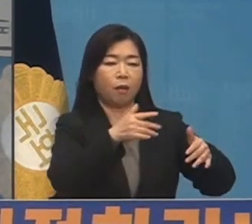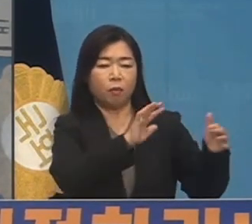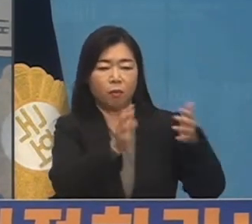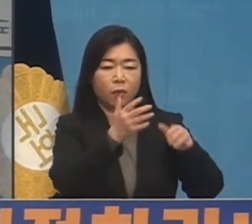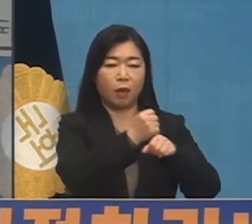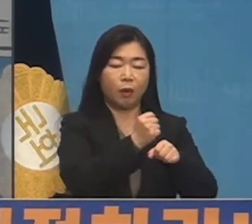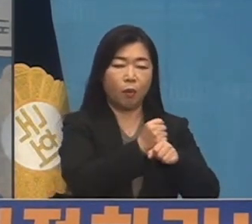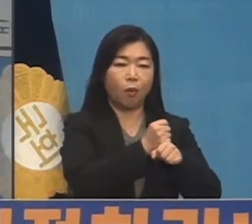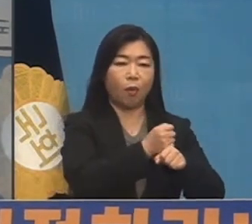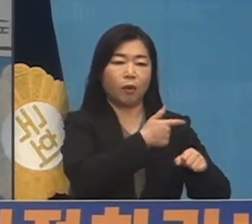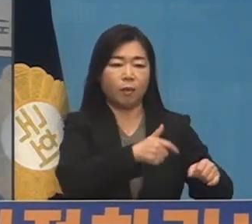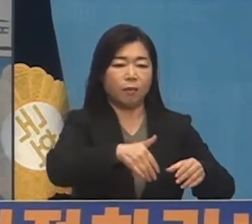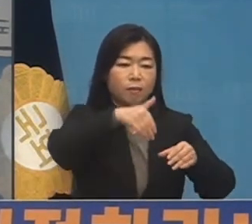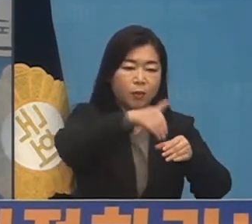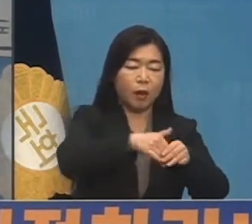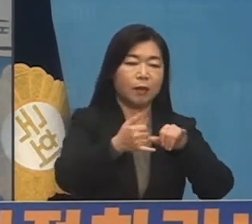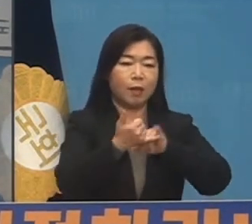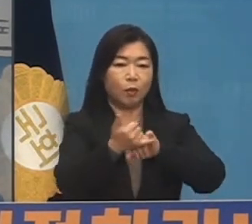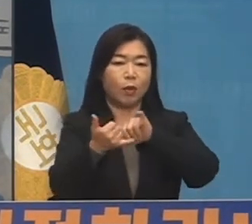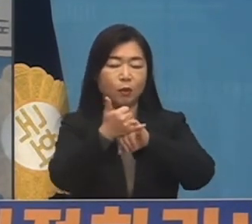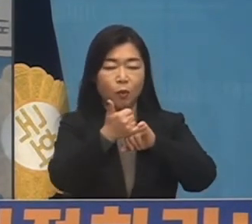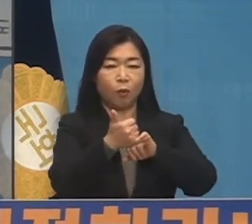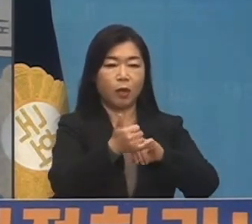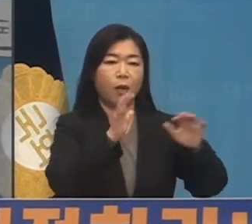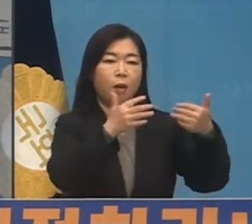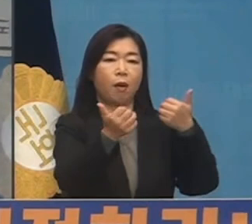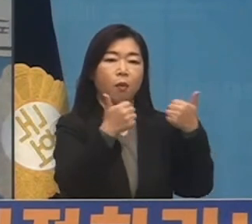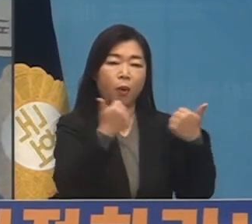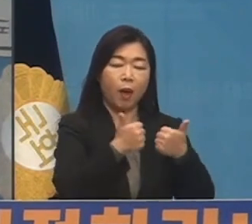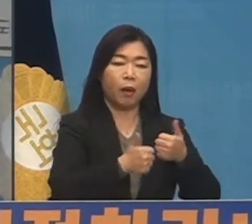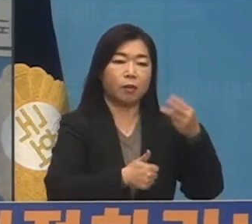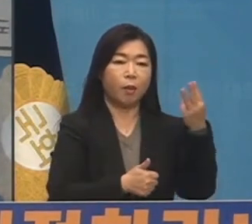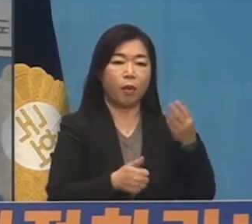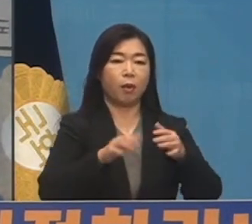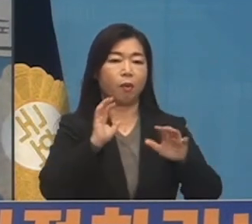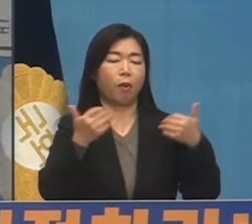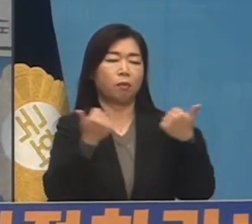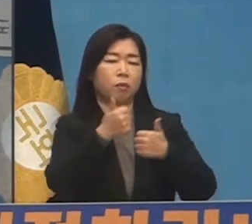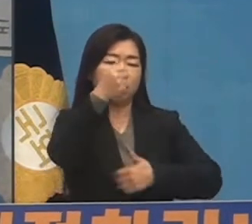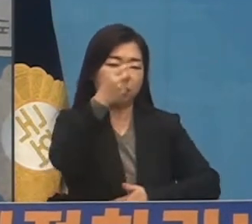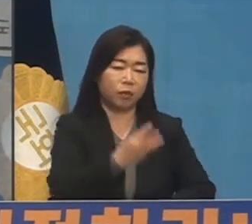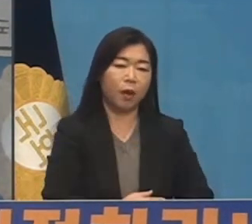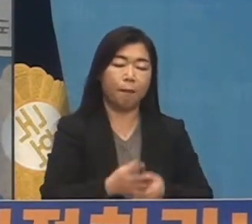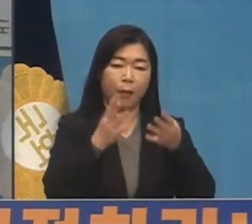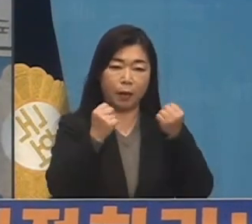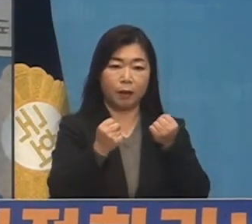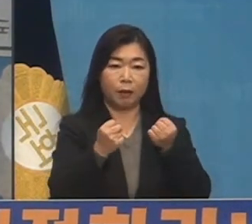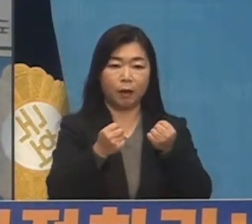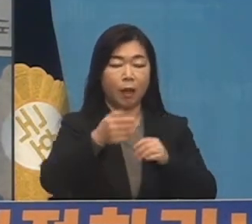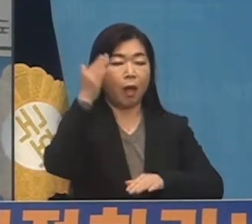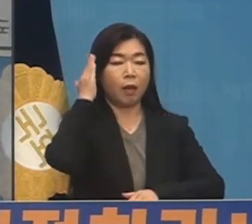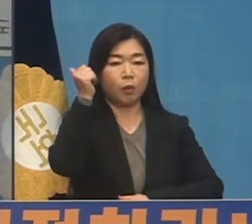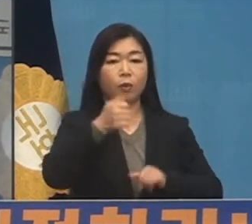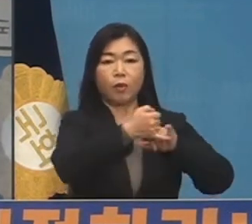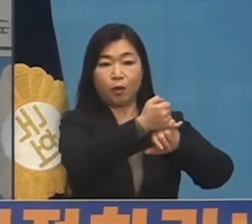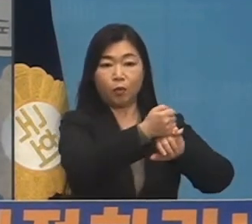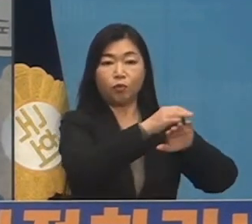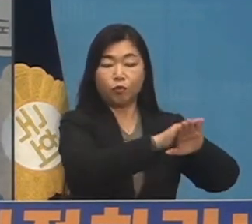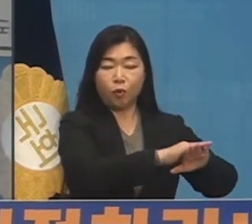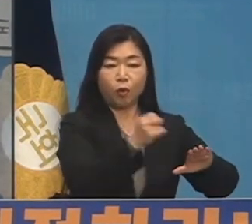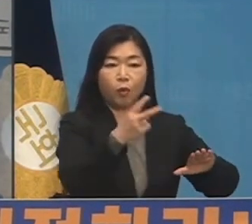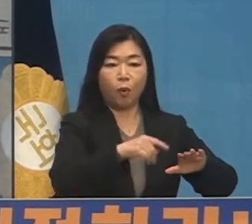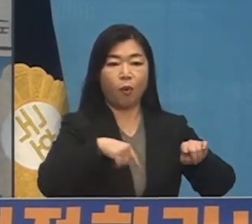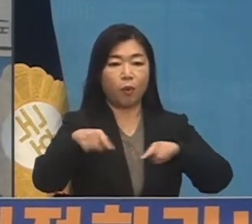지방선거 공약이었고 공청회 3번에 간담회 토론회는 부지기수로 했다. 대통령이